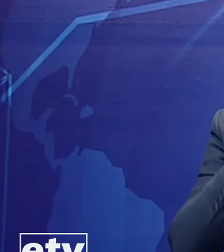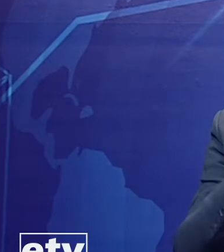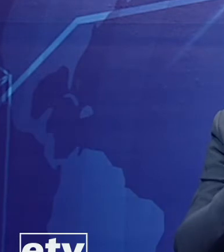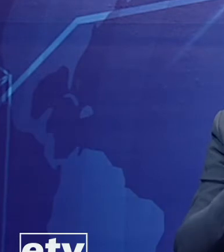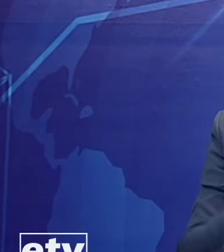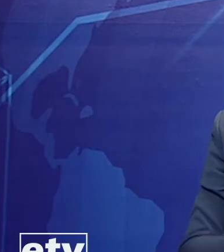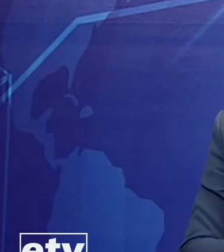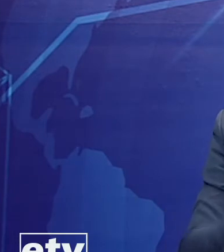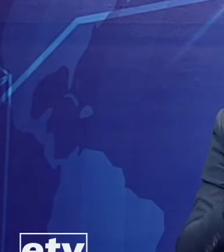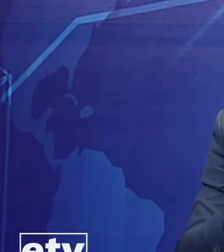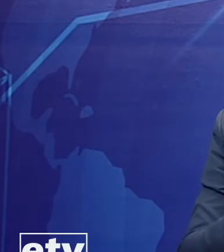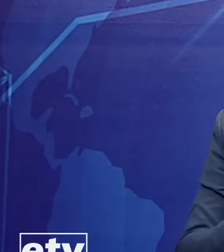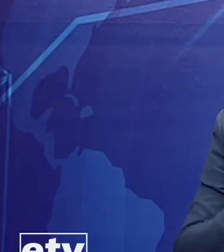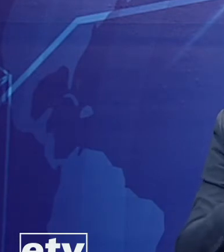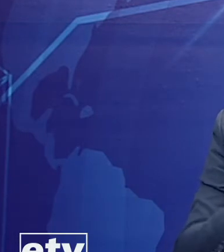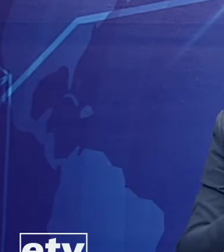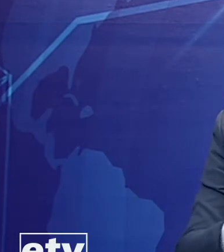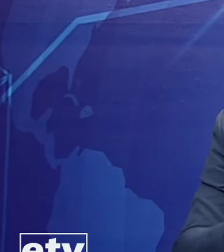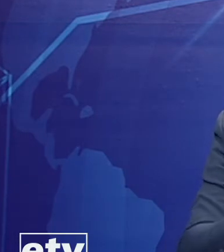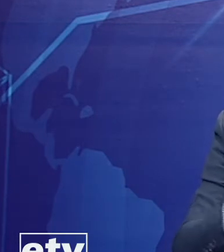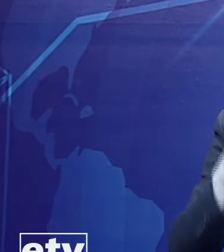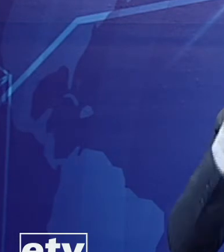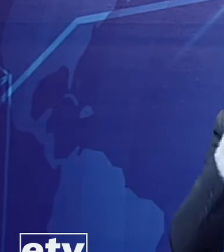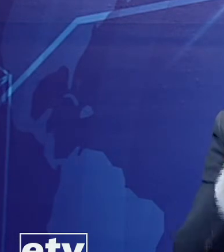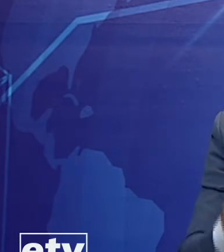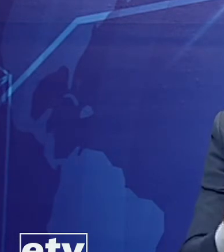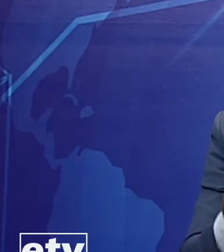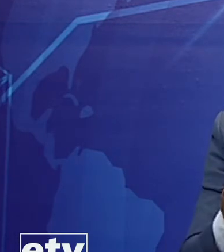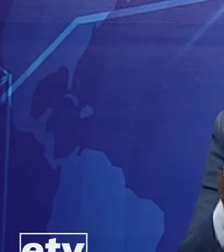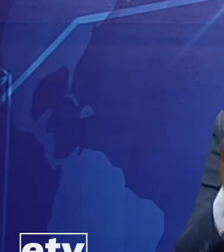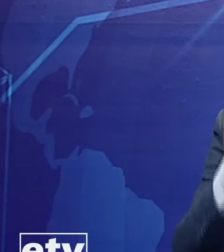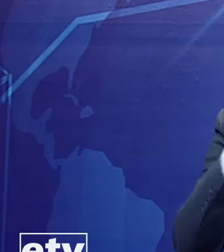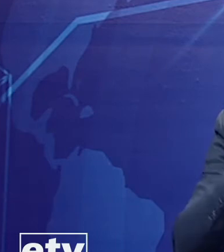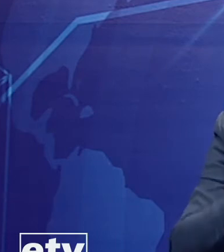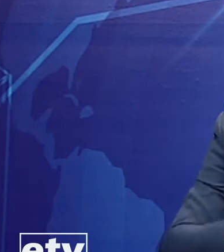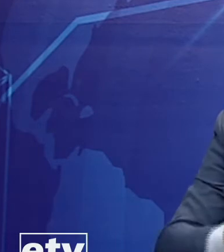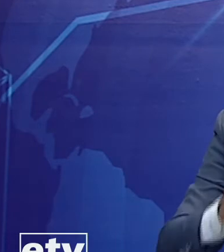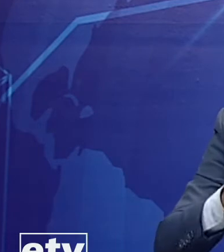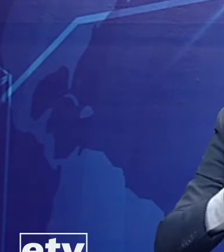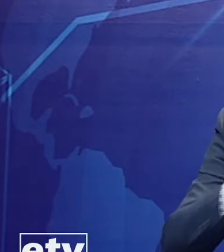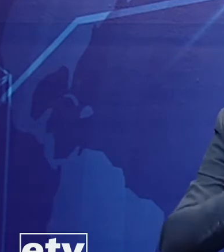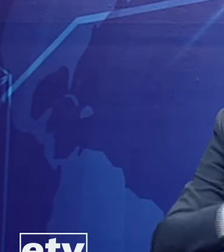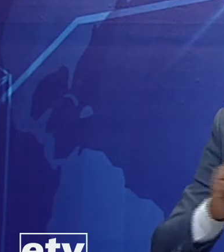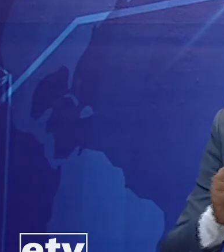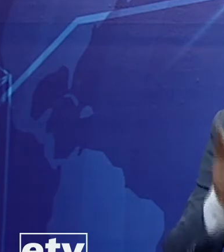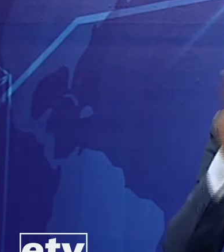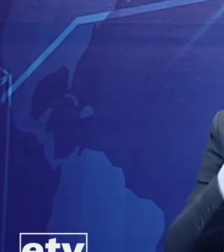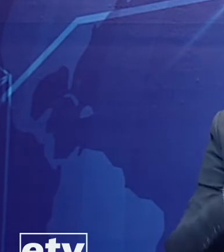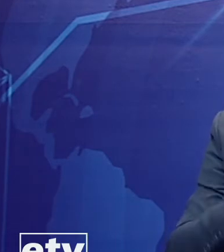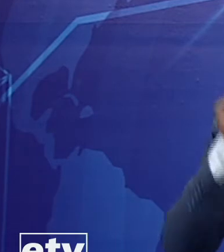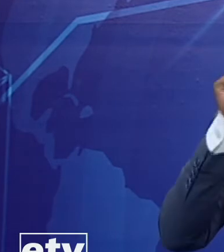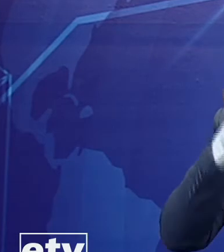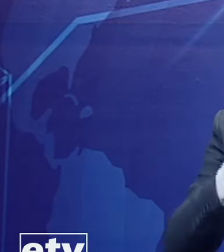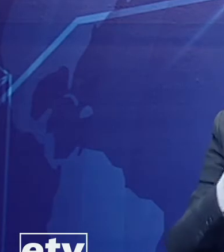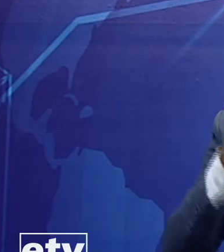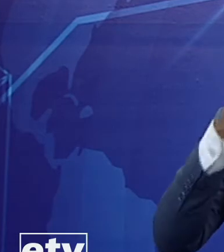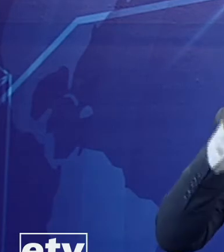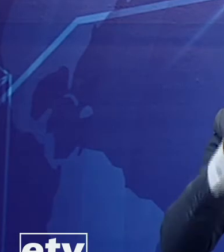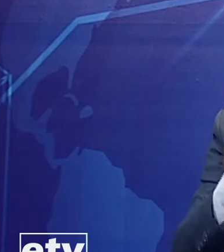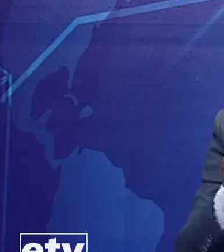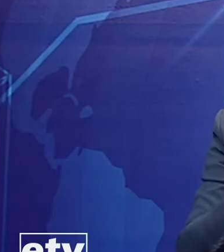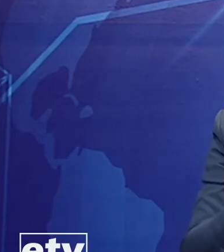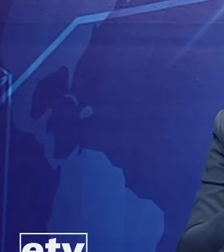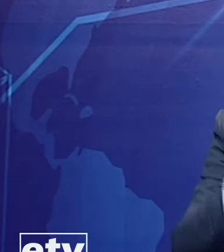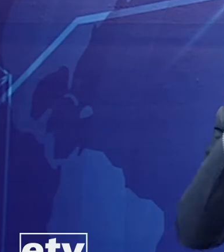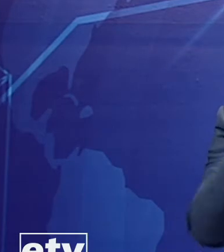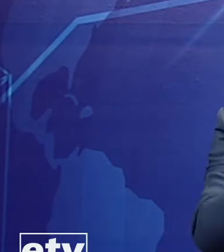እንደሚገባ ዲፍ ዲቨሎፕመንት ኢንፎርሜሽን አሶሴሽን አሳሰበ። የምልክት ቋንቋና መስማት ተሳናቸው ባህል